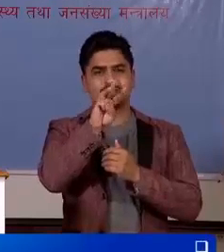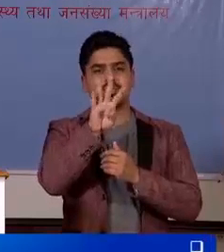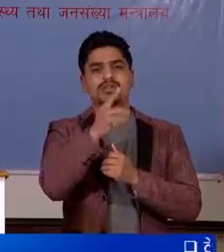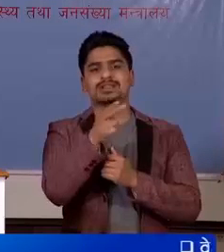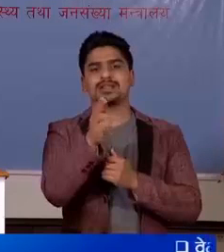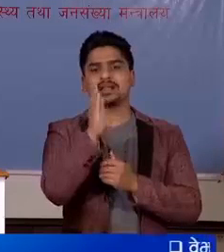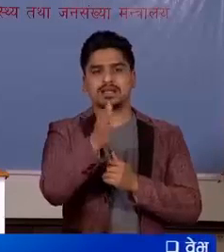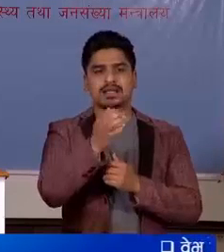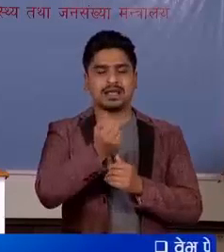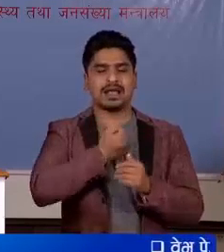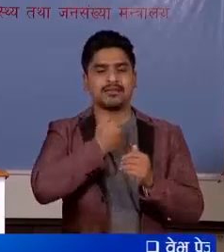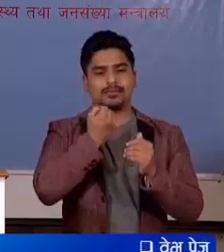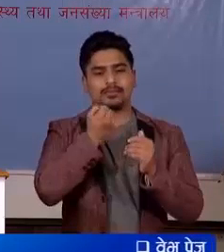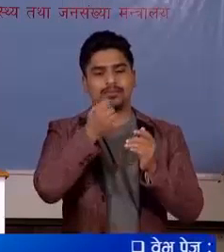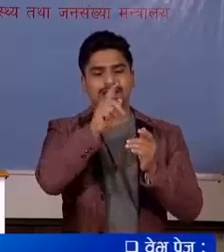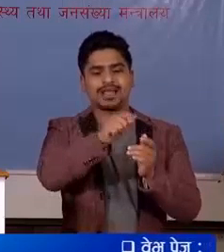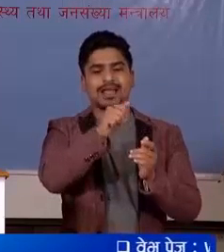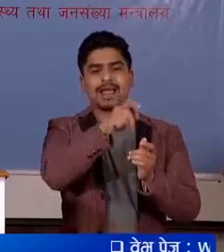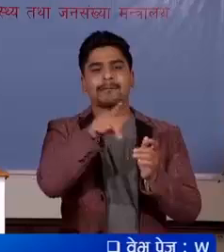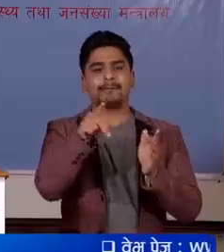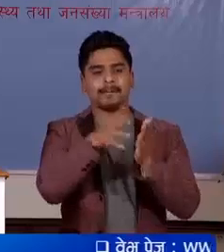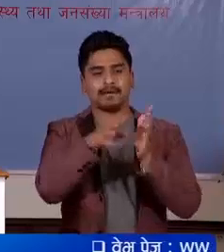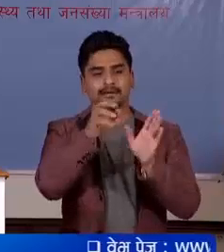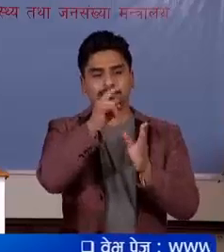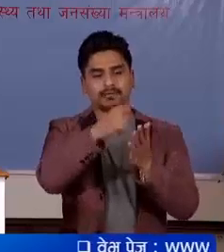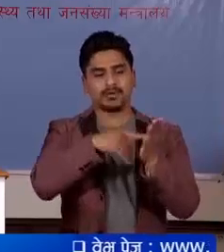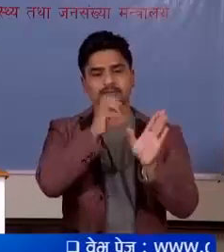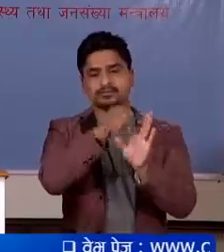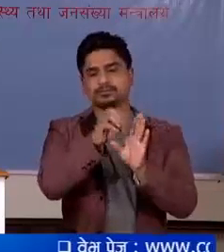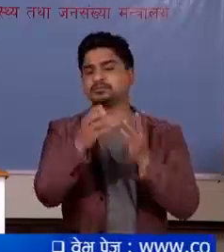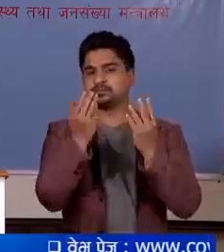आफ़नो 100 मुल्यांकन को लागी इंट्री गराई शक्न भएको